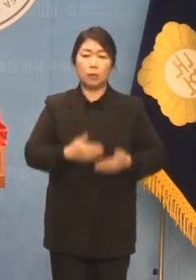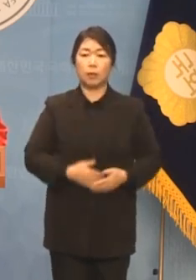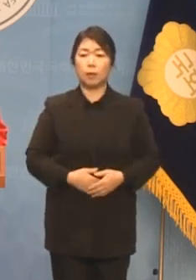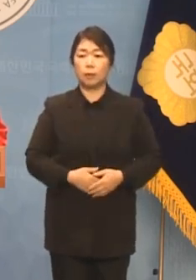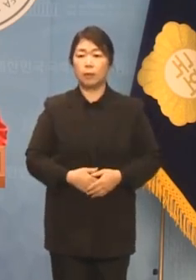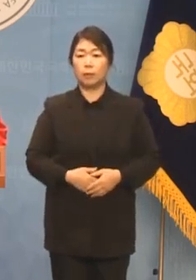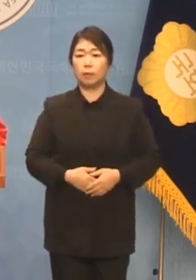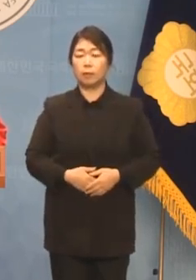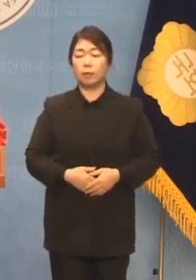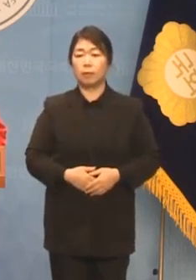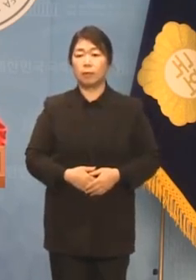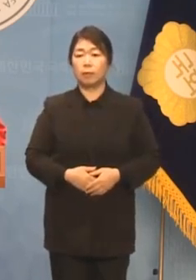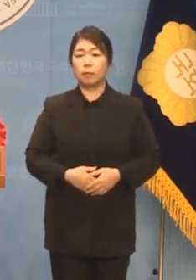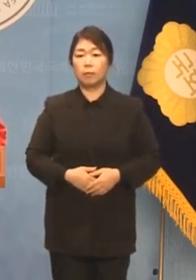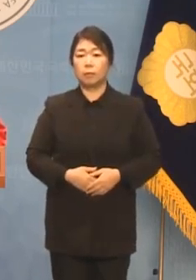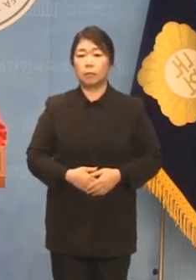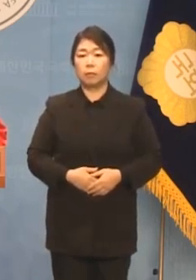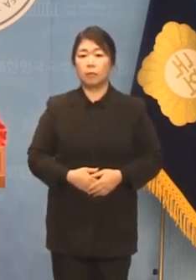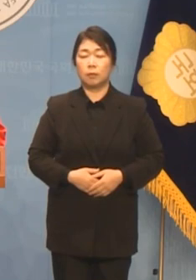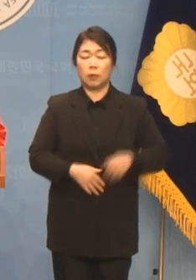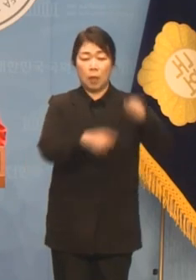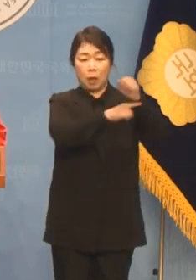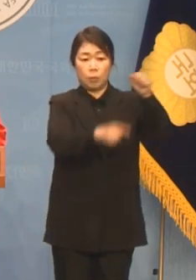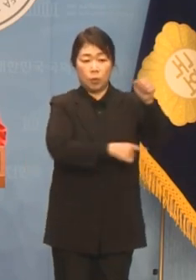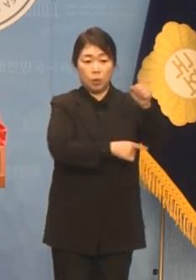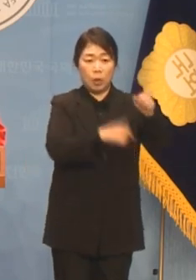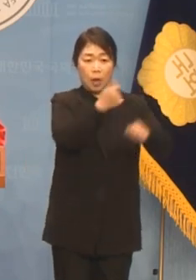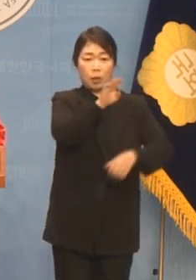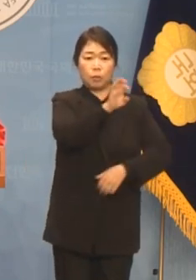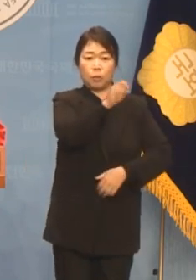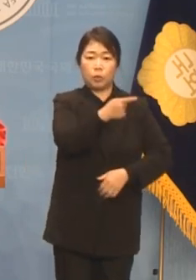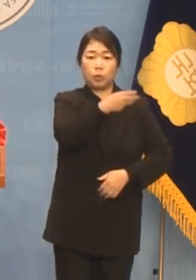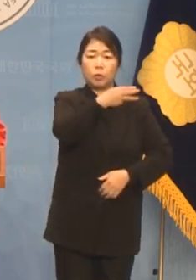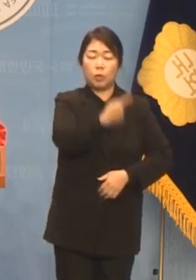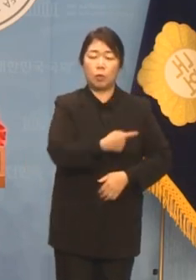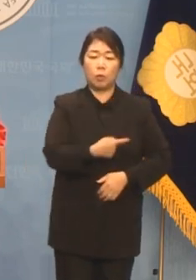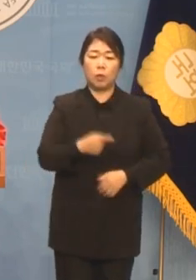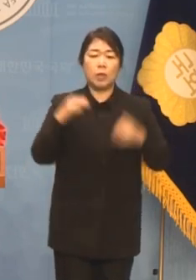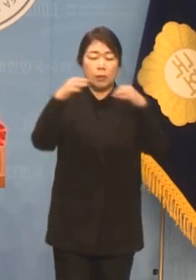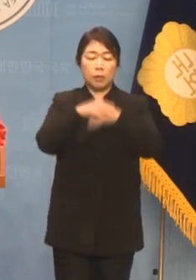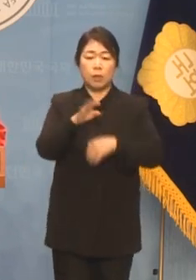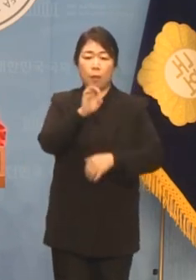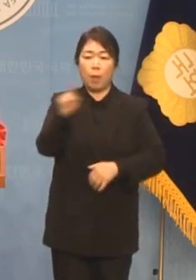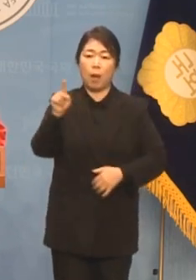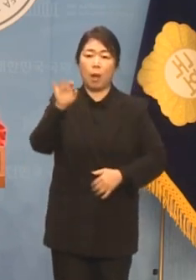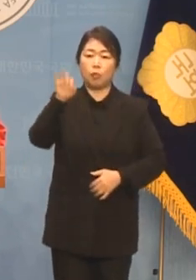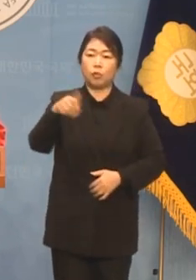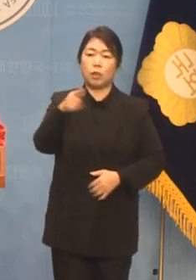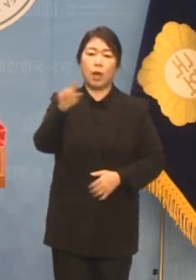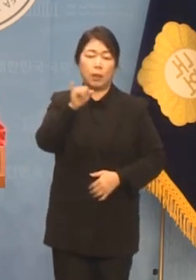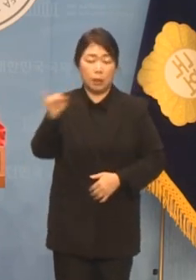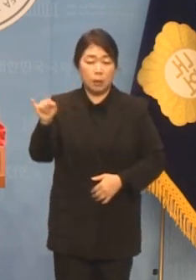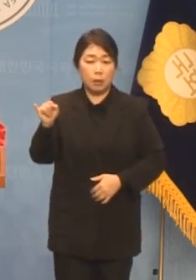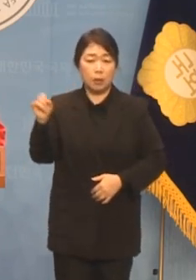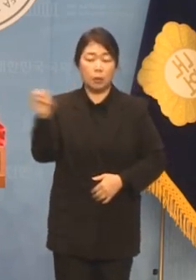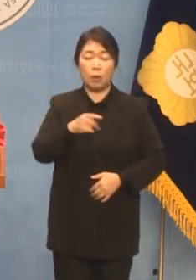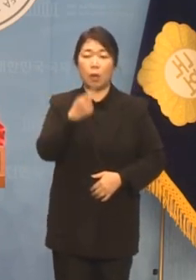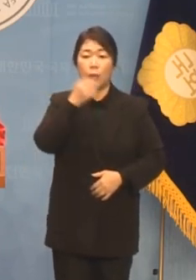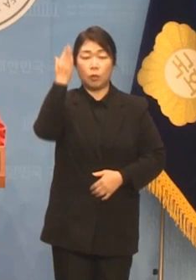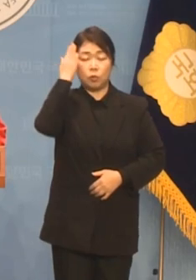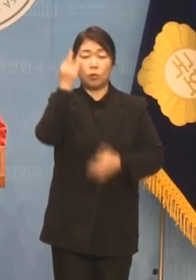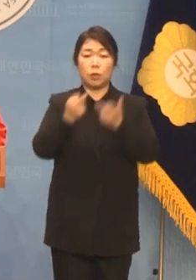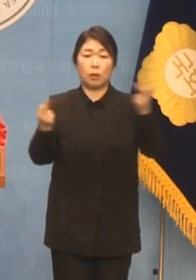것입니다 한복이 한프로 김치가 파오 차이로 백두산이 청바